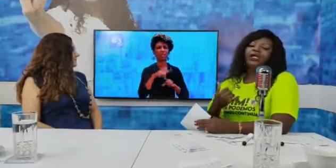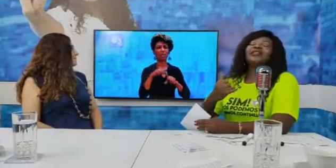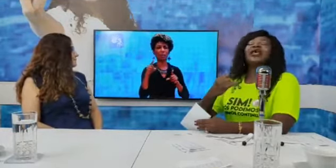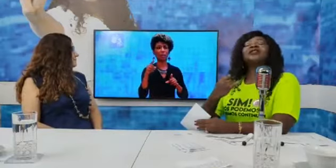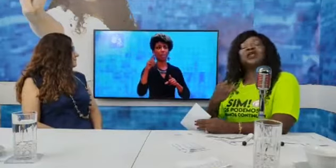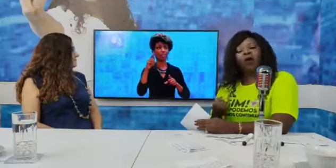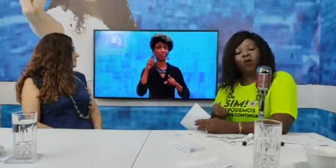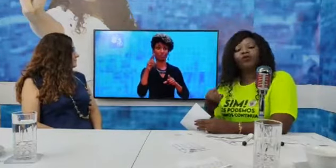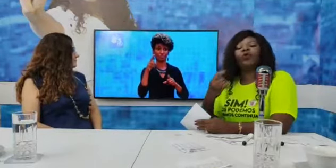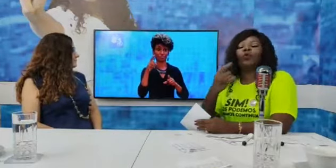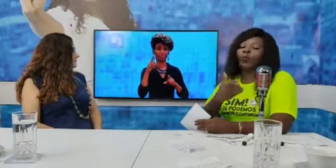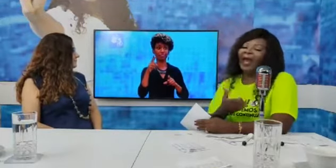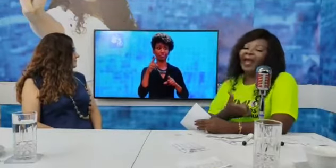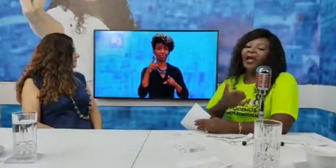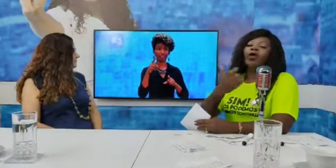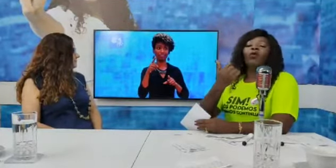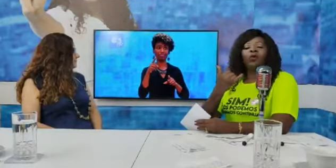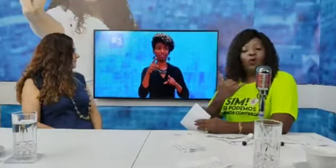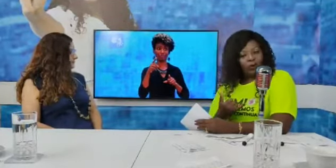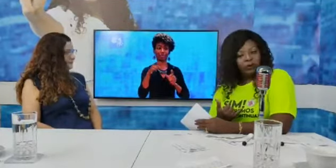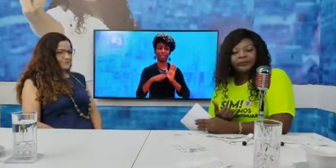assessor esqueceu no Uber